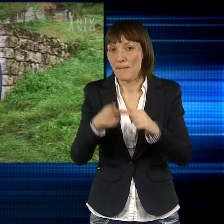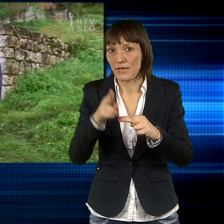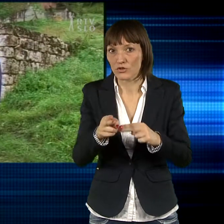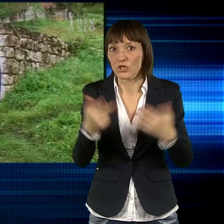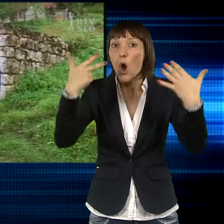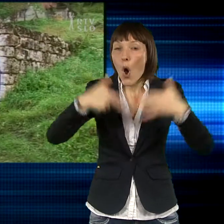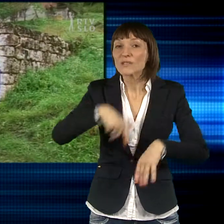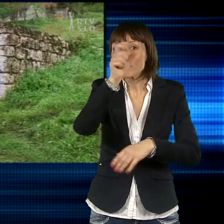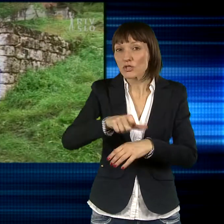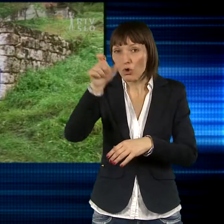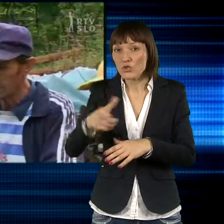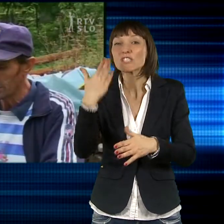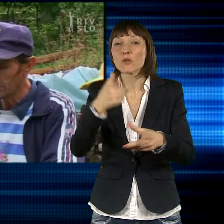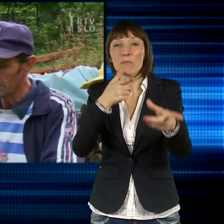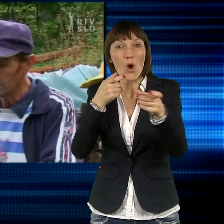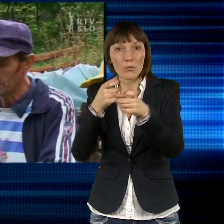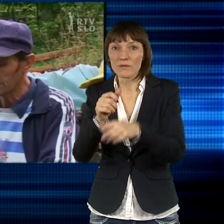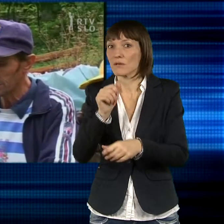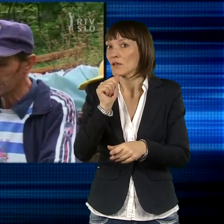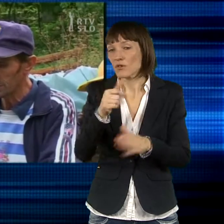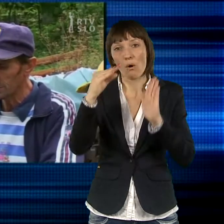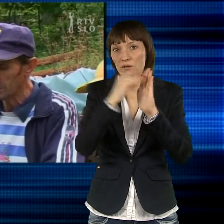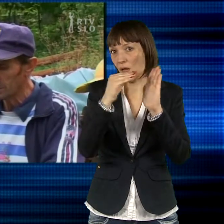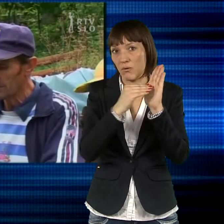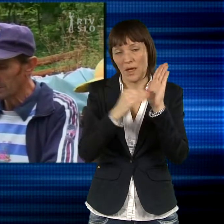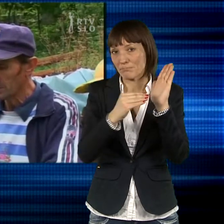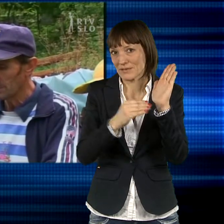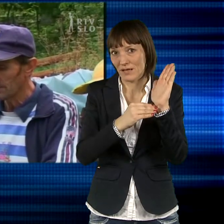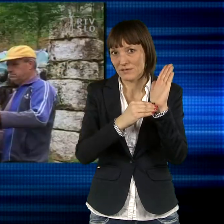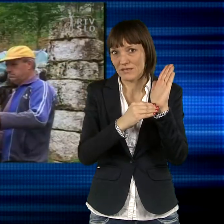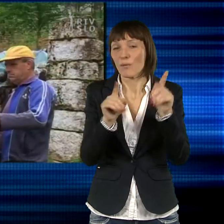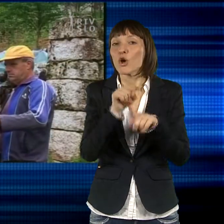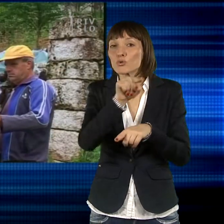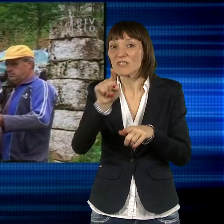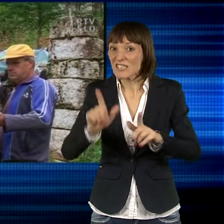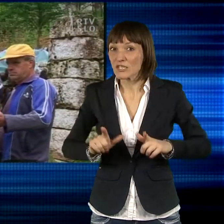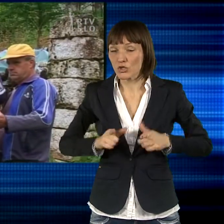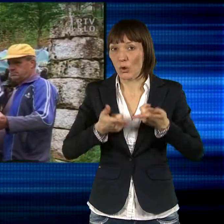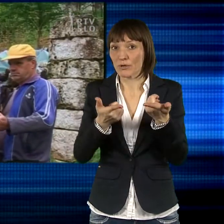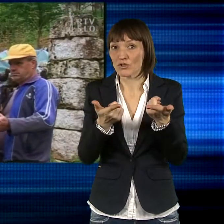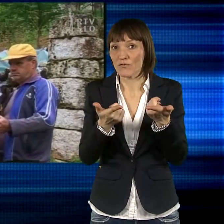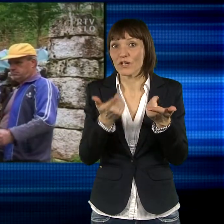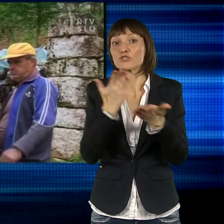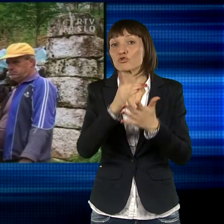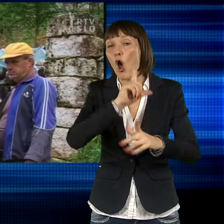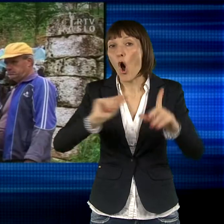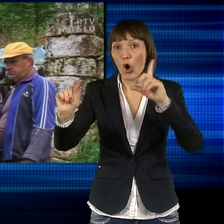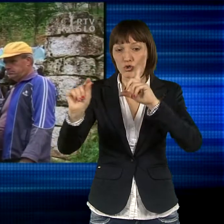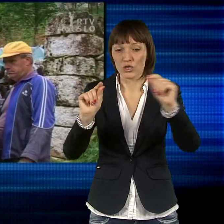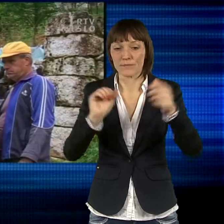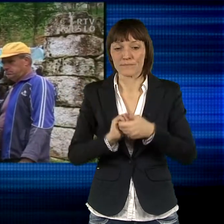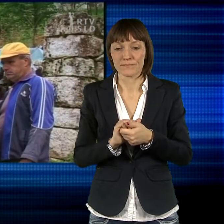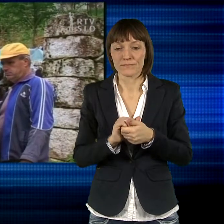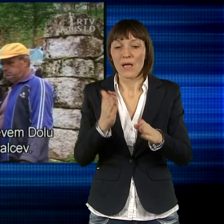preprečiti. 8000 ljudi, ki so bili ubiti, ne bo na seznamu popisanih. Tudi tisti, ki so preživeli, so večinoma